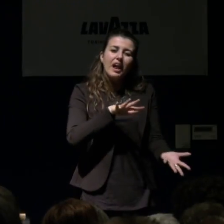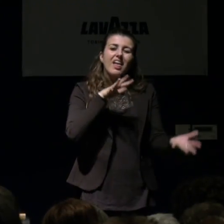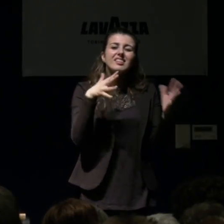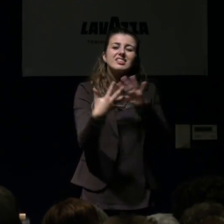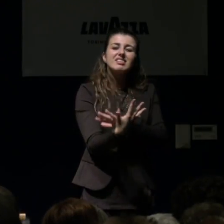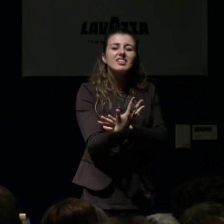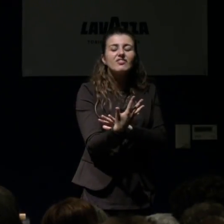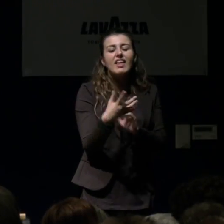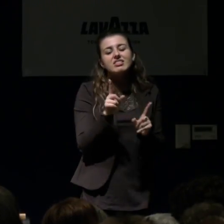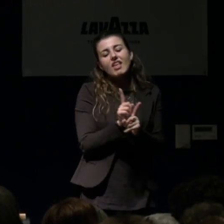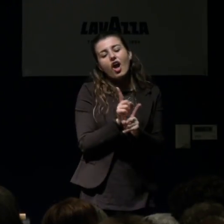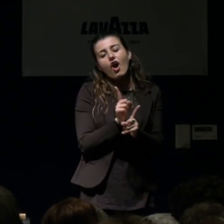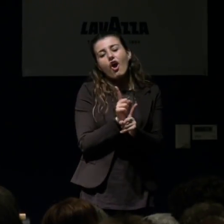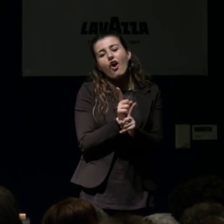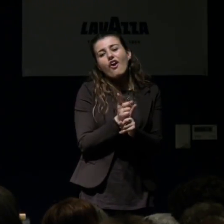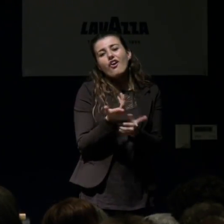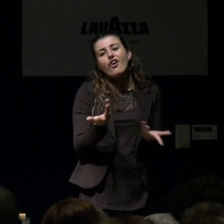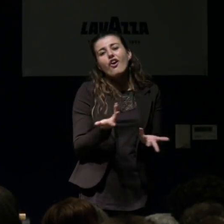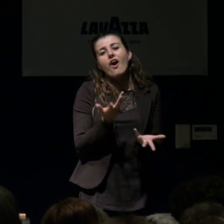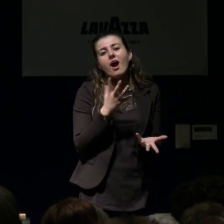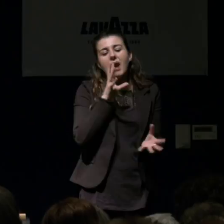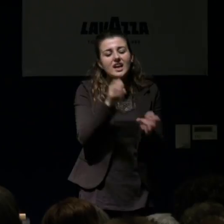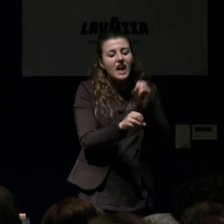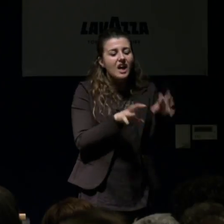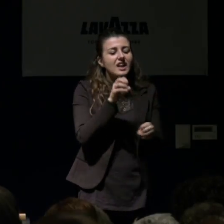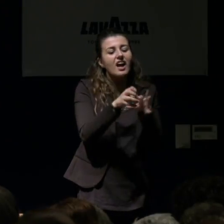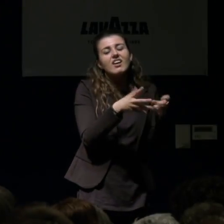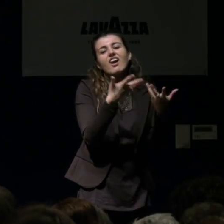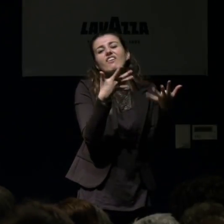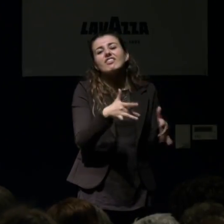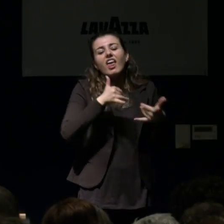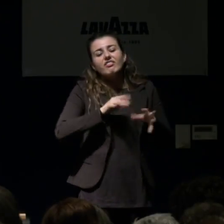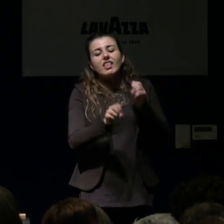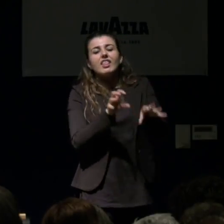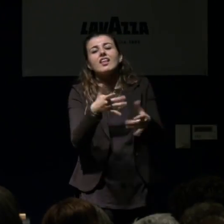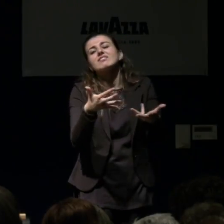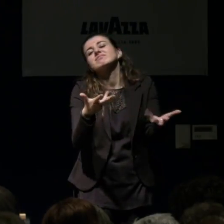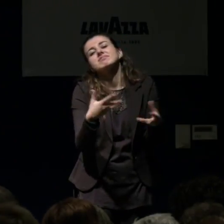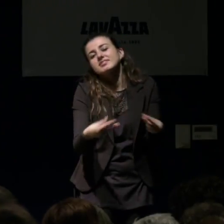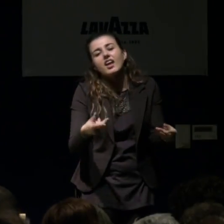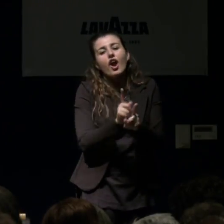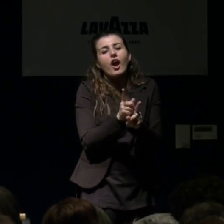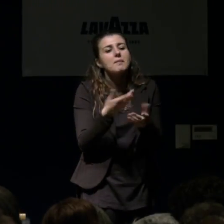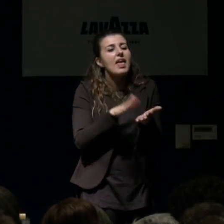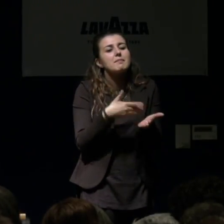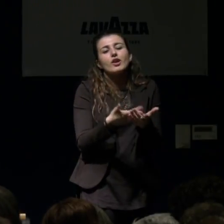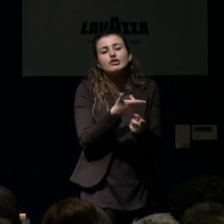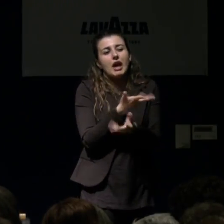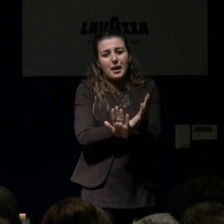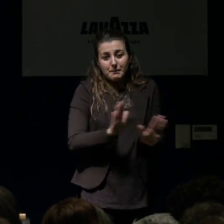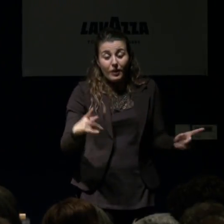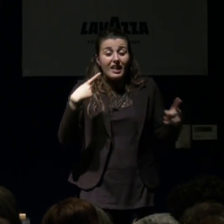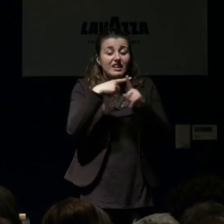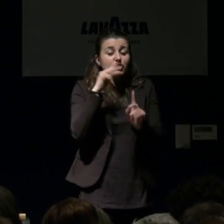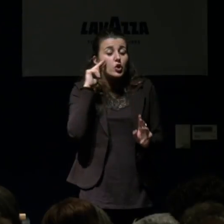diciamo come il configurino no cioè finisce per mangiare se stessa per mangiare i suoi figli invece lo sguardo di